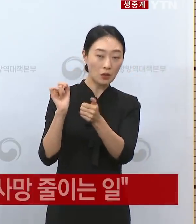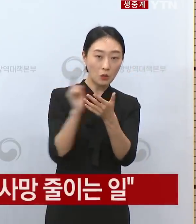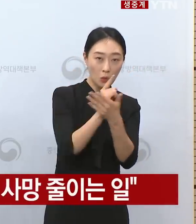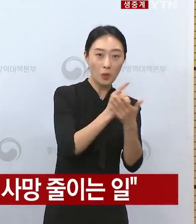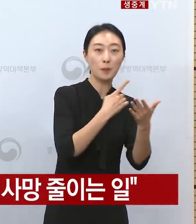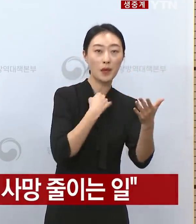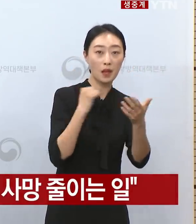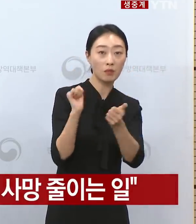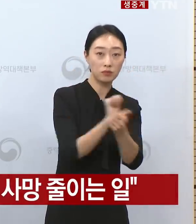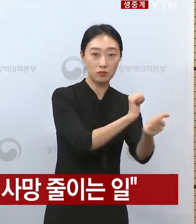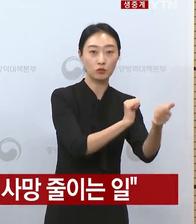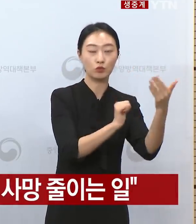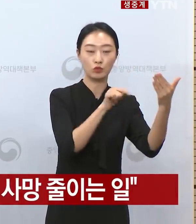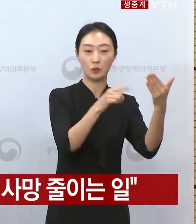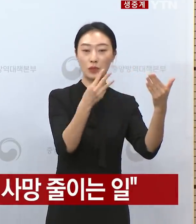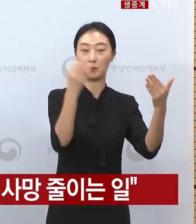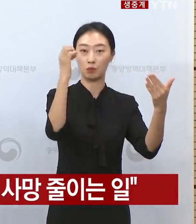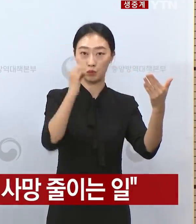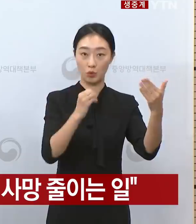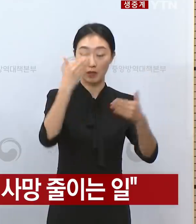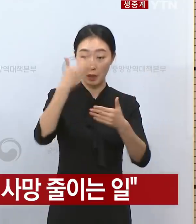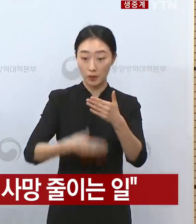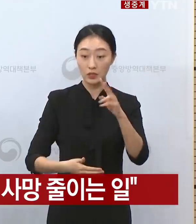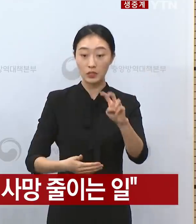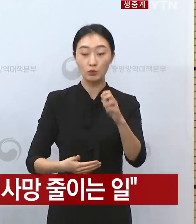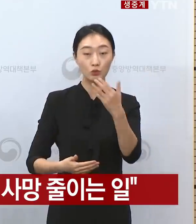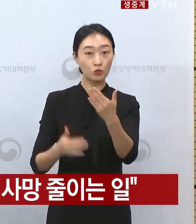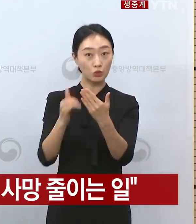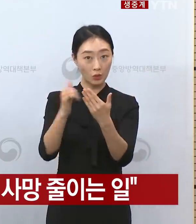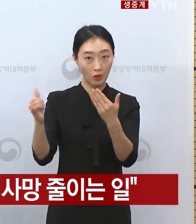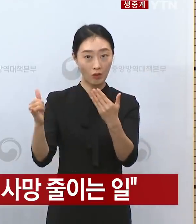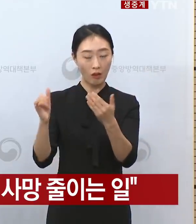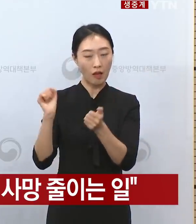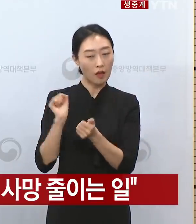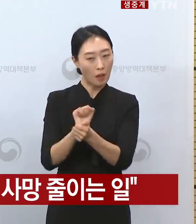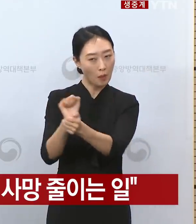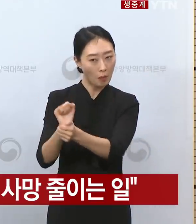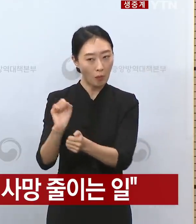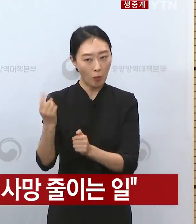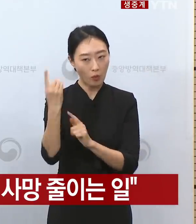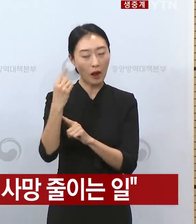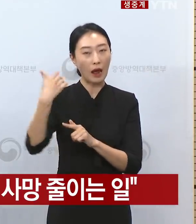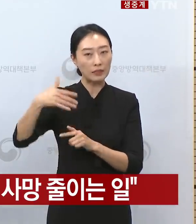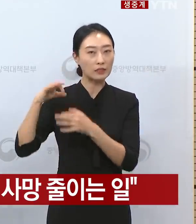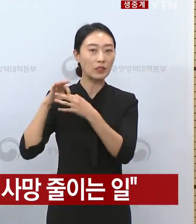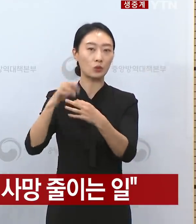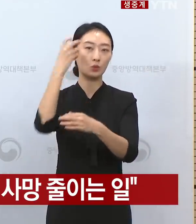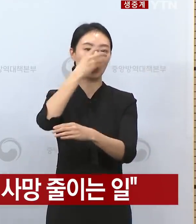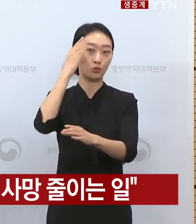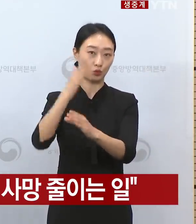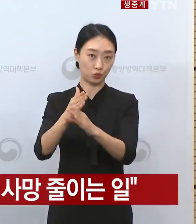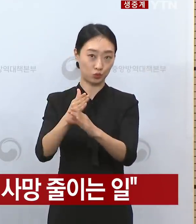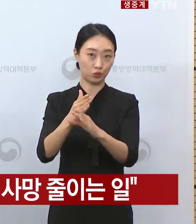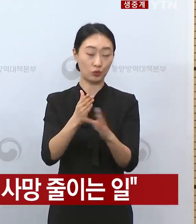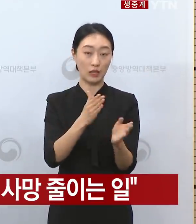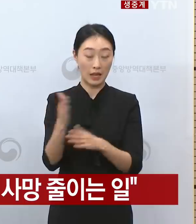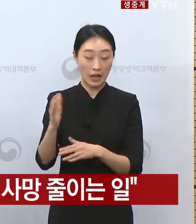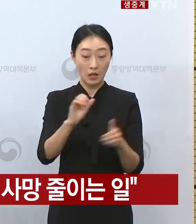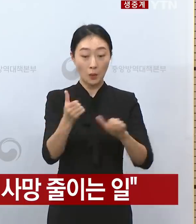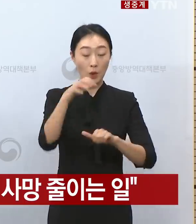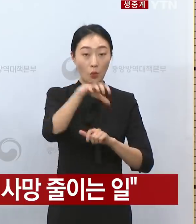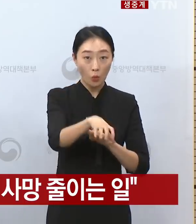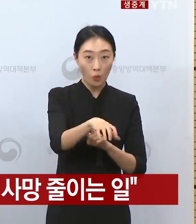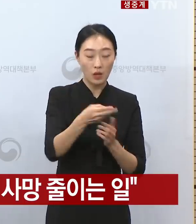9.3%, 나머지 29명에 대해서는 감염 경로에 대한 게 조사가 진행 중에 있습니다. 사망